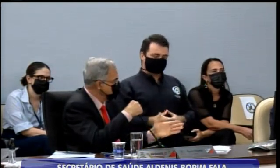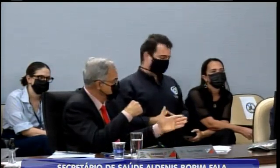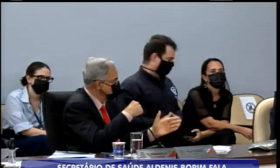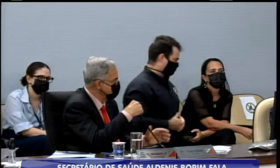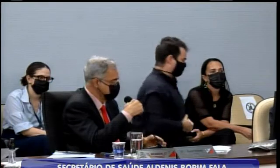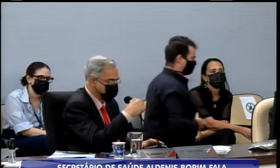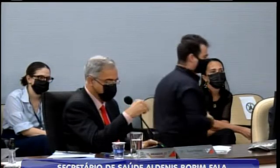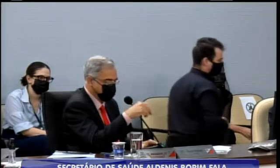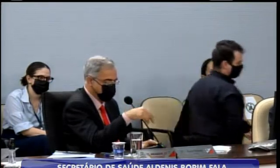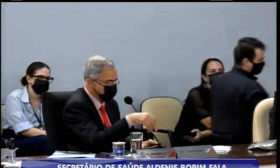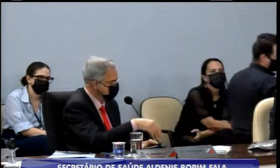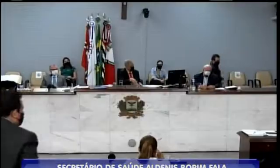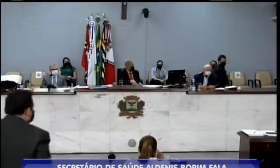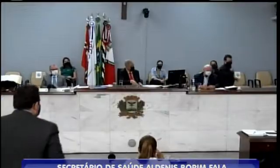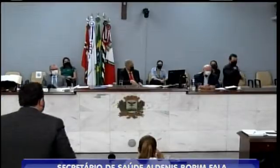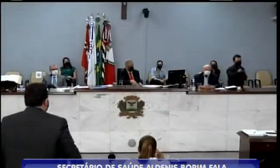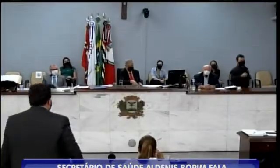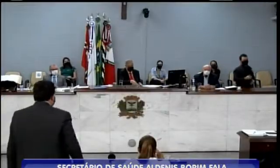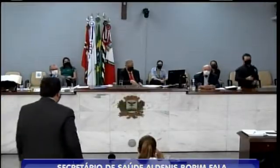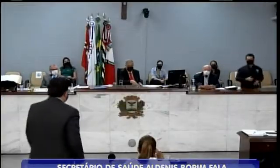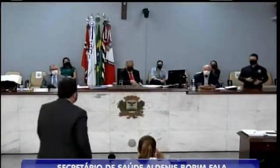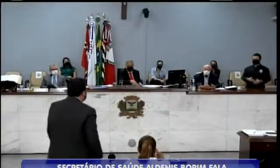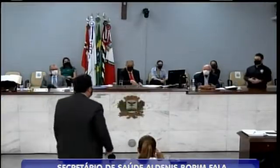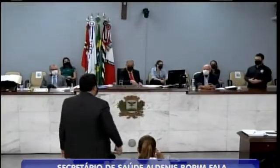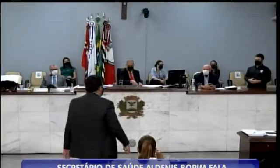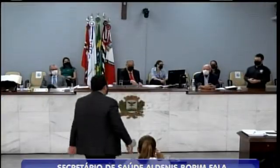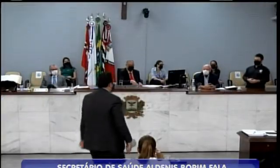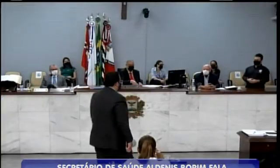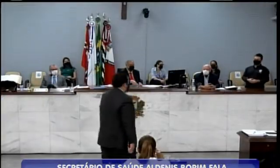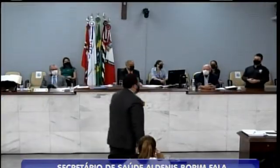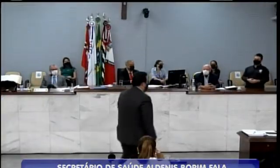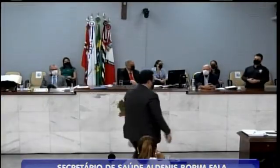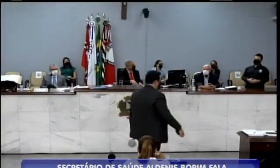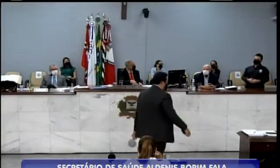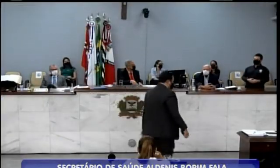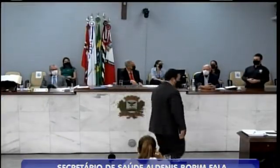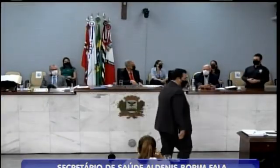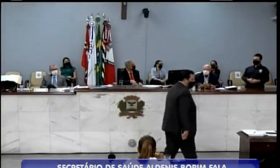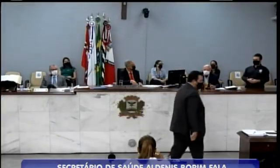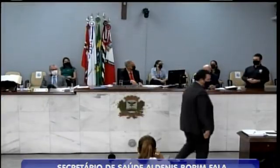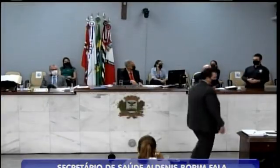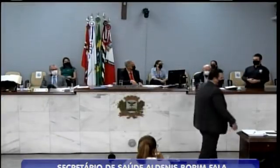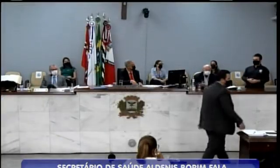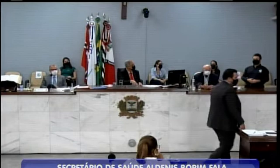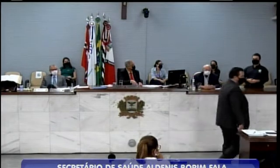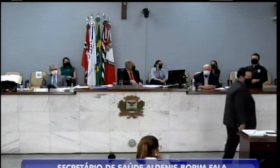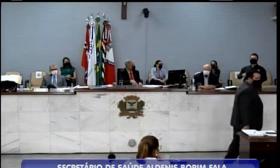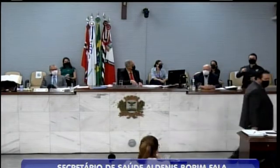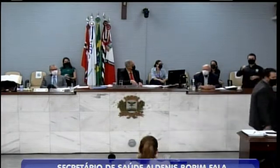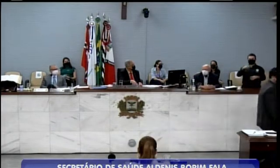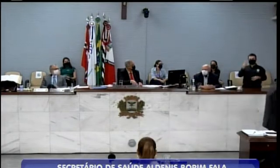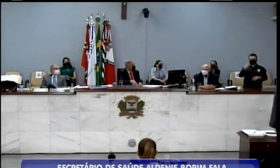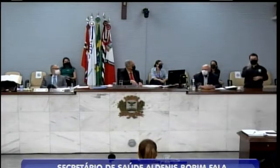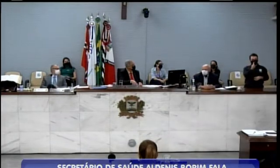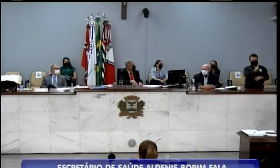Doutor, a sua consideração final. Bom, eu queria agradecer a todos